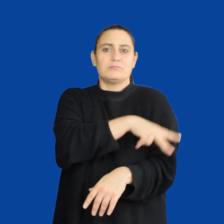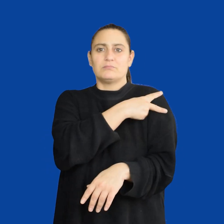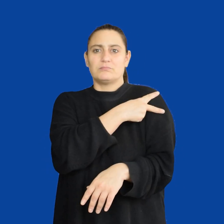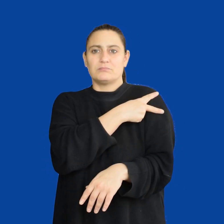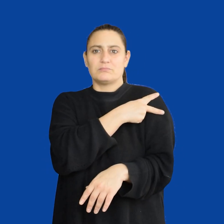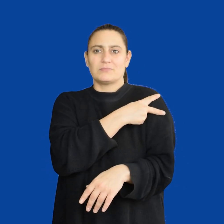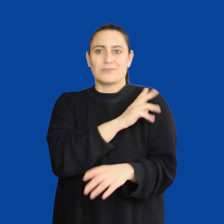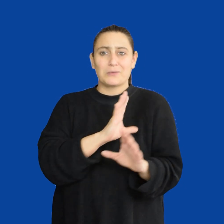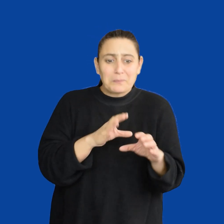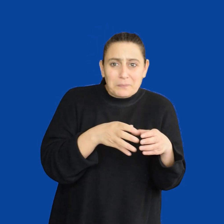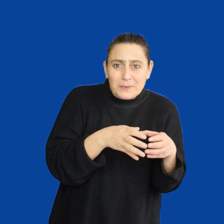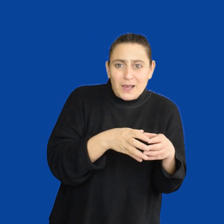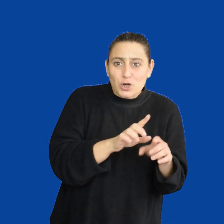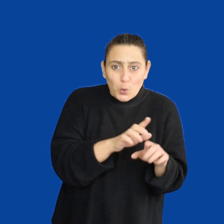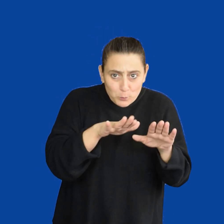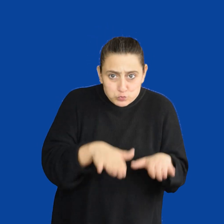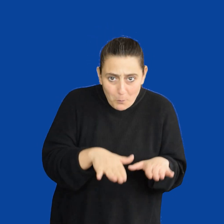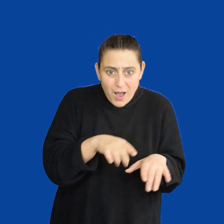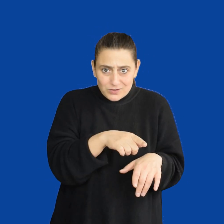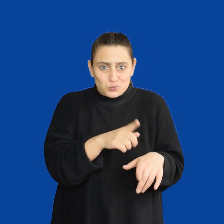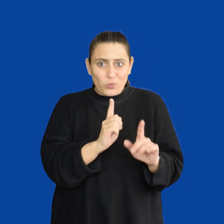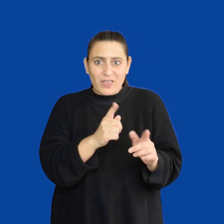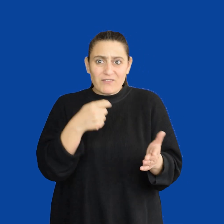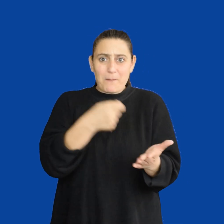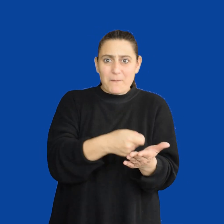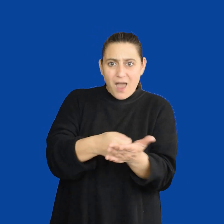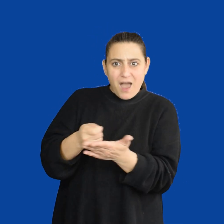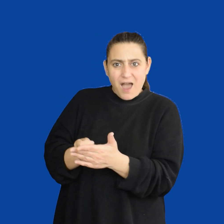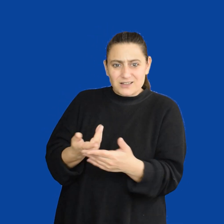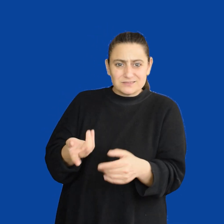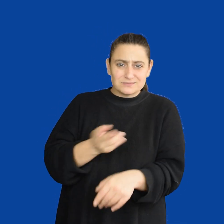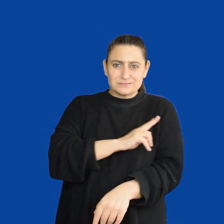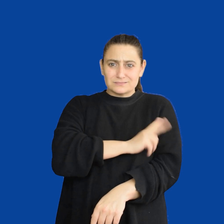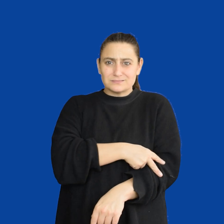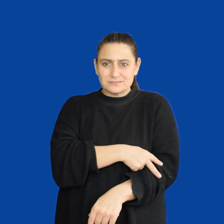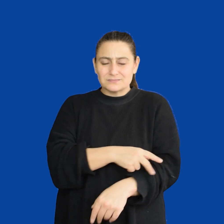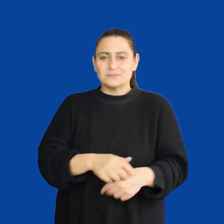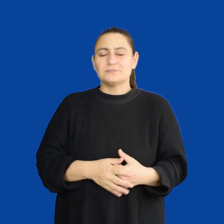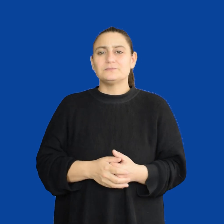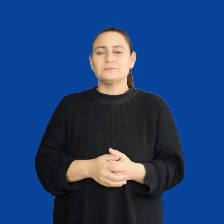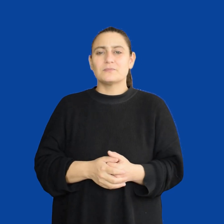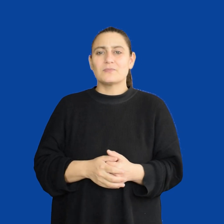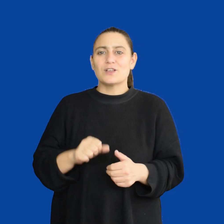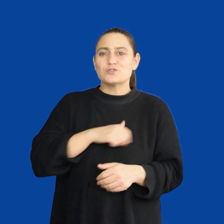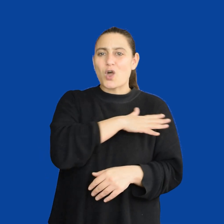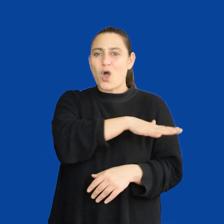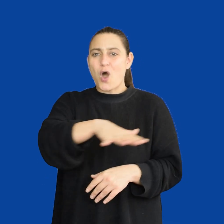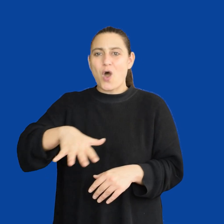una jerarquía donde las minorías no musulmanas se veían relegadas al último eslabón. En una